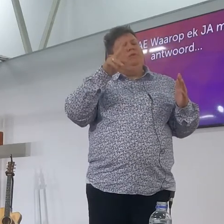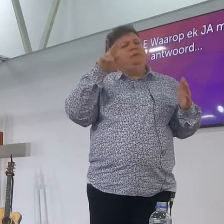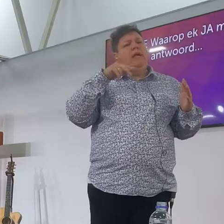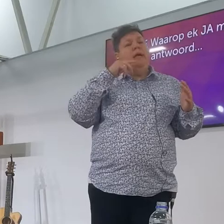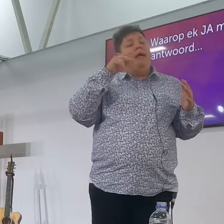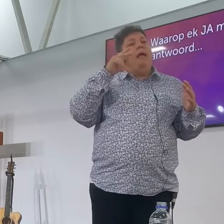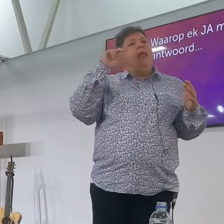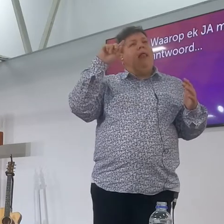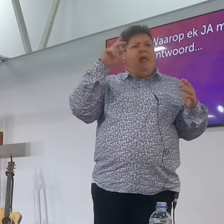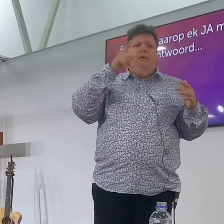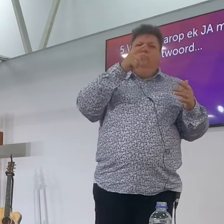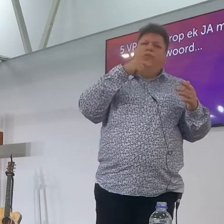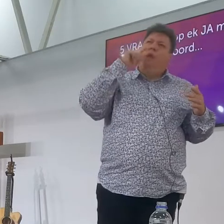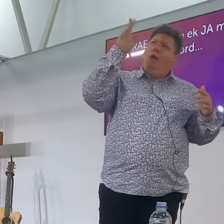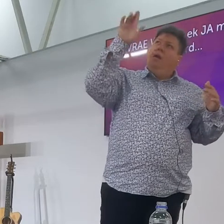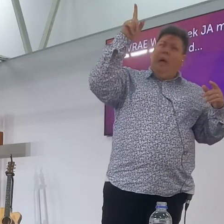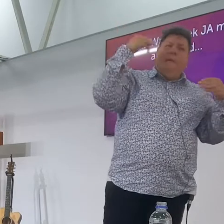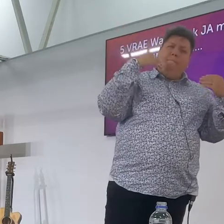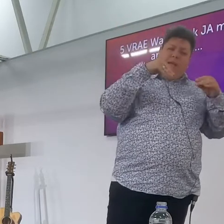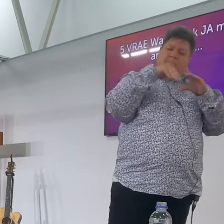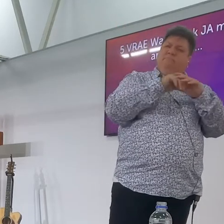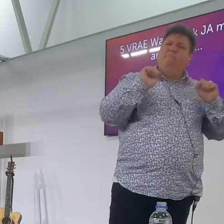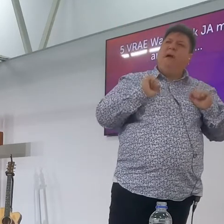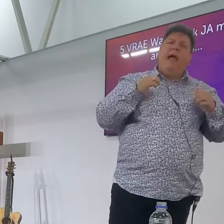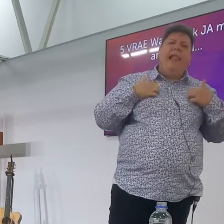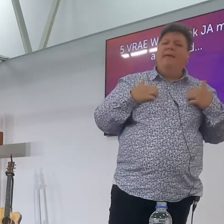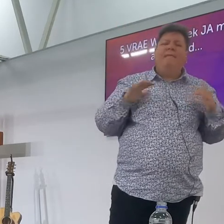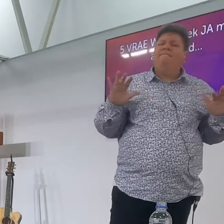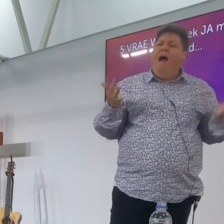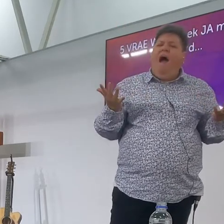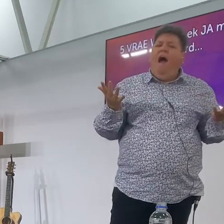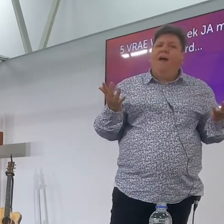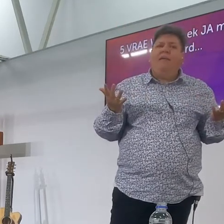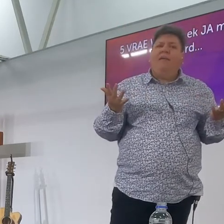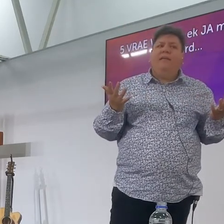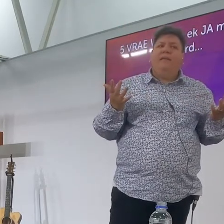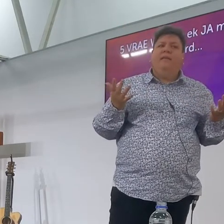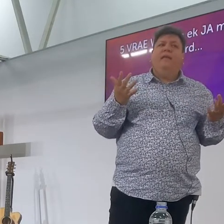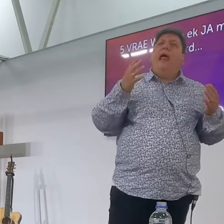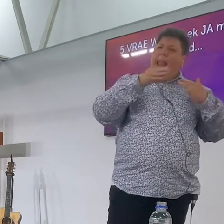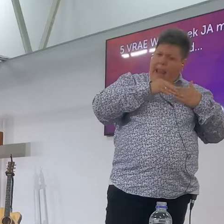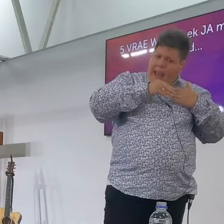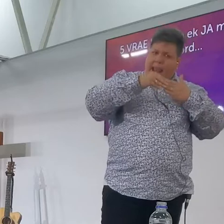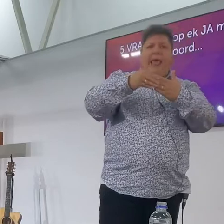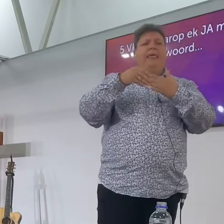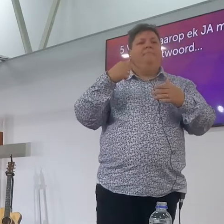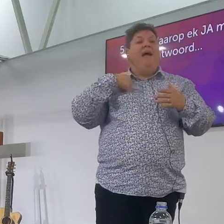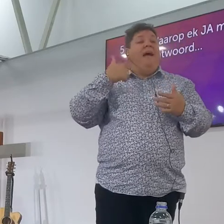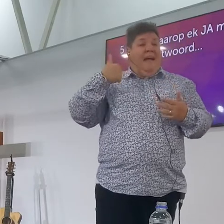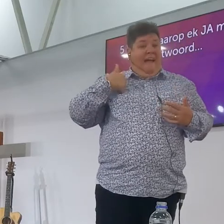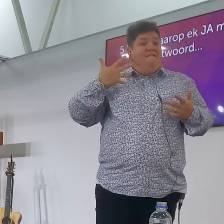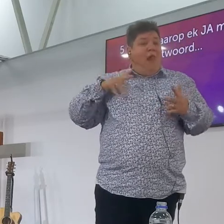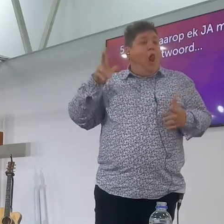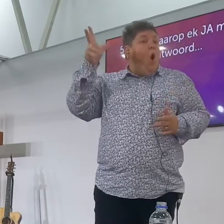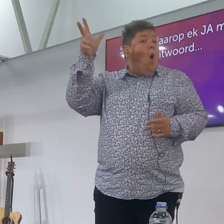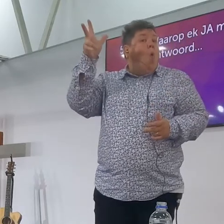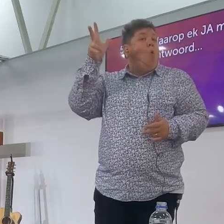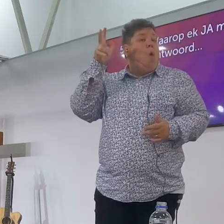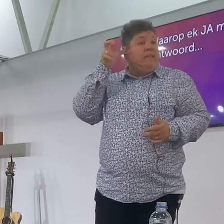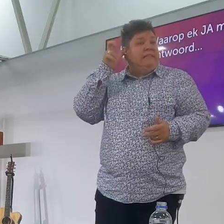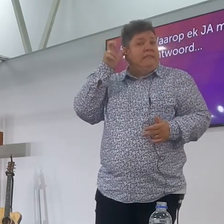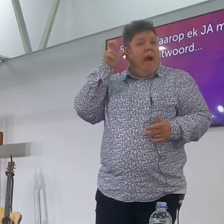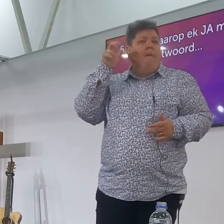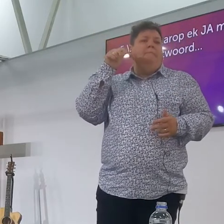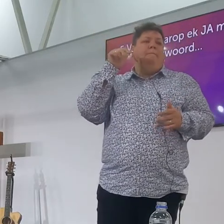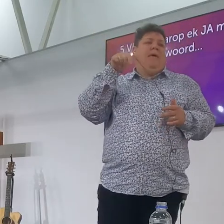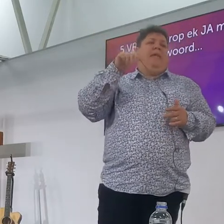waar is U besig in my lewe? In watter area is U besig in my lewe? En waar lei U my? Want ek wil gehoorsaam wees aan U. Wie van julle sê vanoggend, ek wil